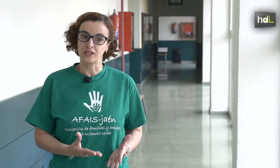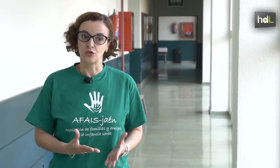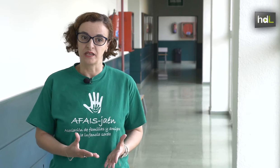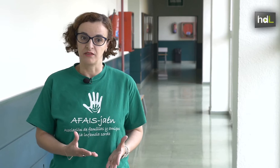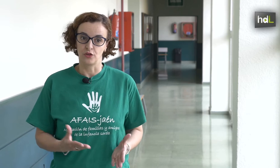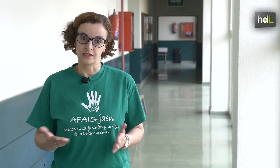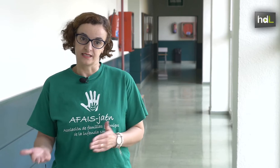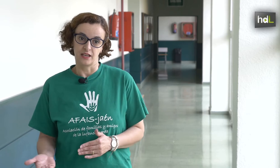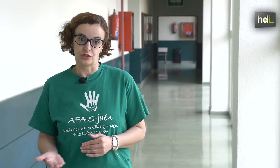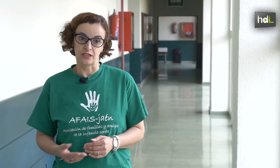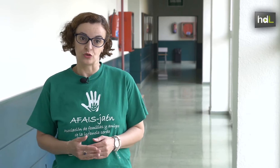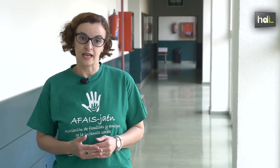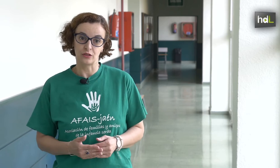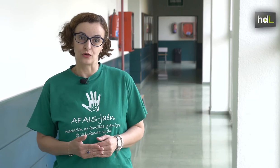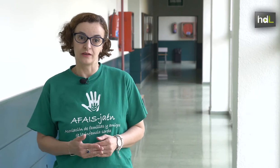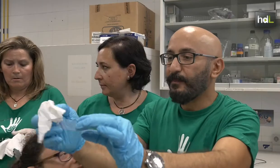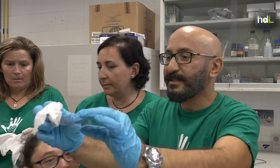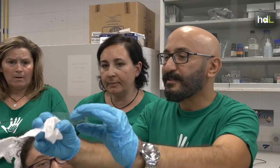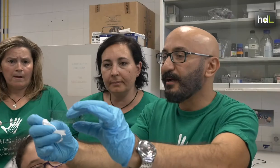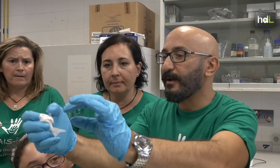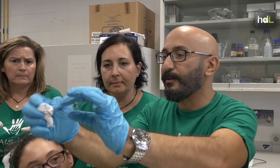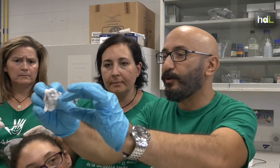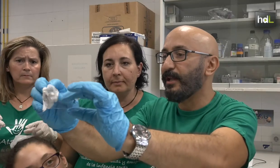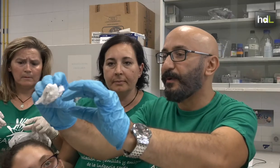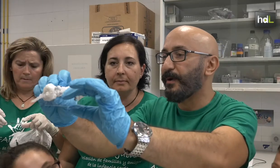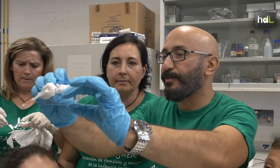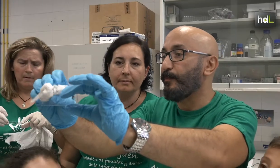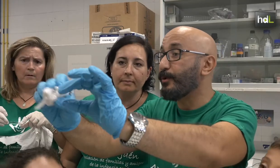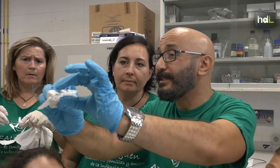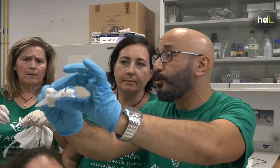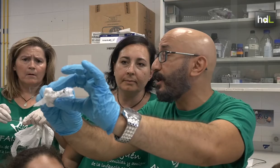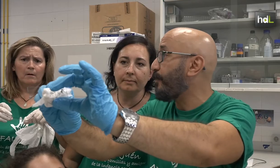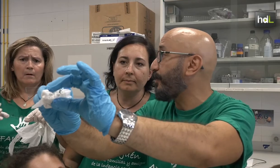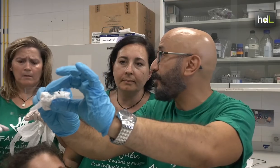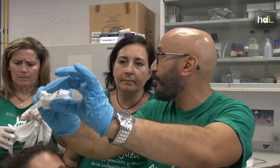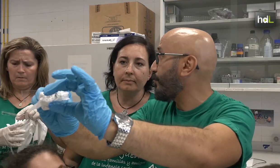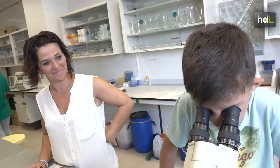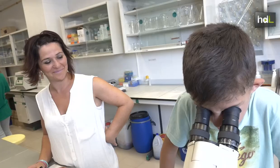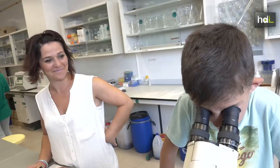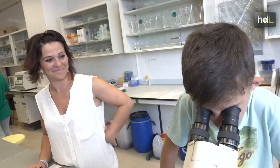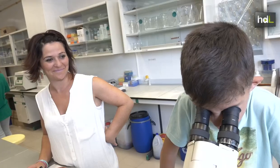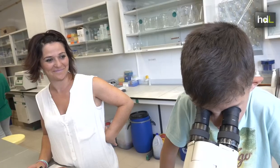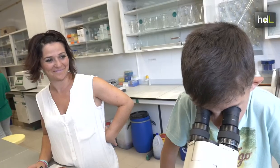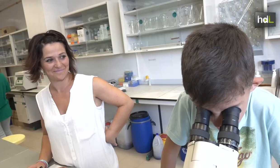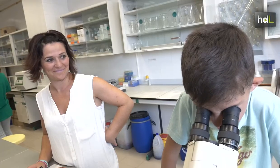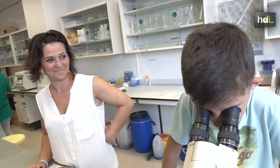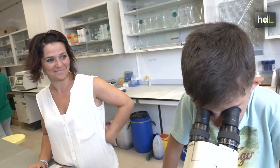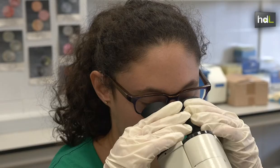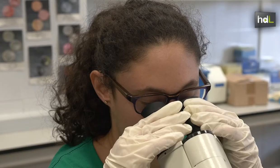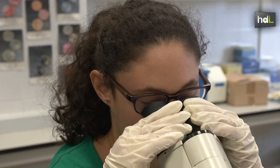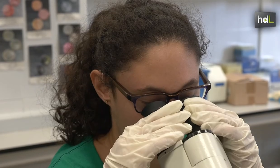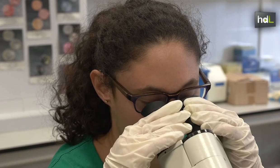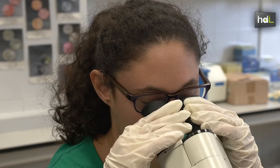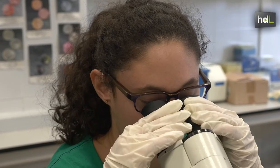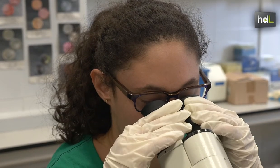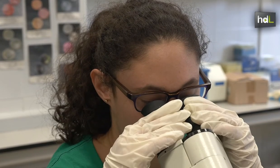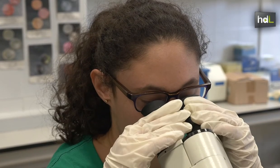algunas son beneficiosas y otras no tanto. Este taller lleva ocho años celebrándose en Universidad de Jaén con la expectativa de que en breve lleguen